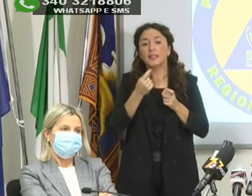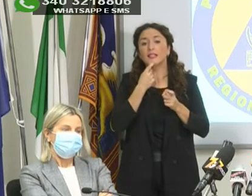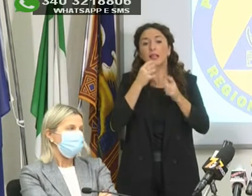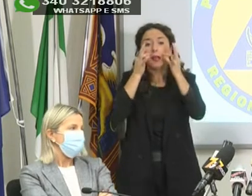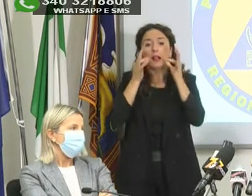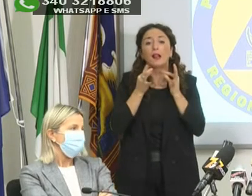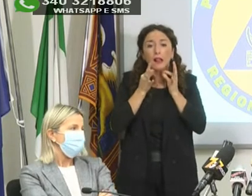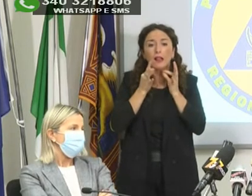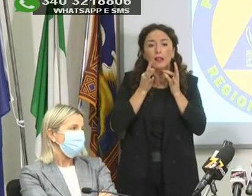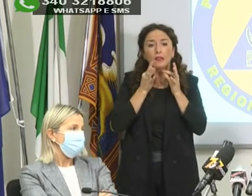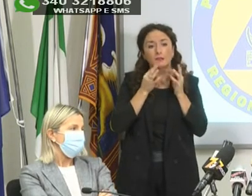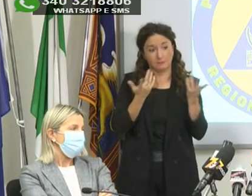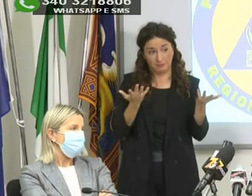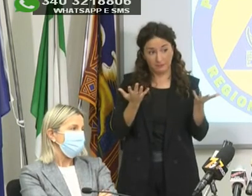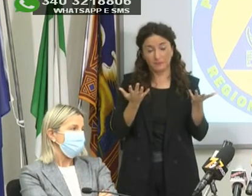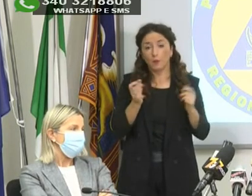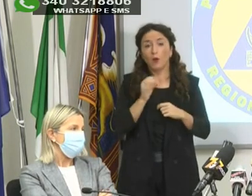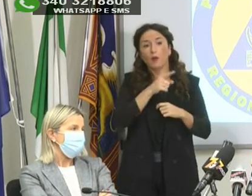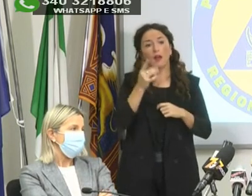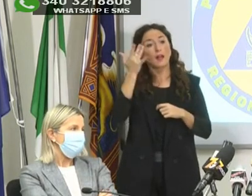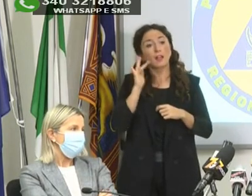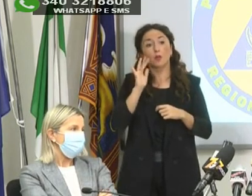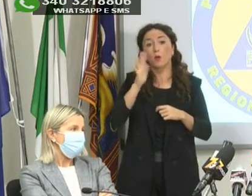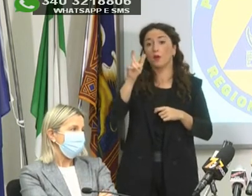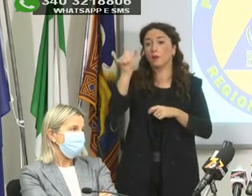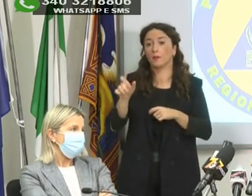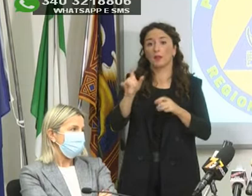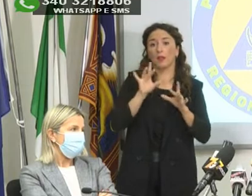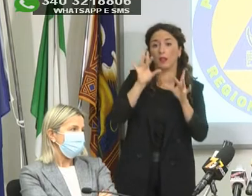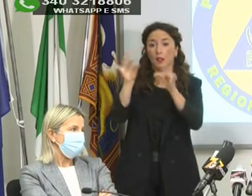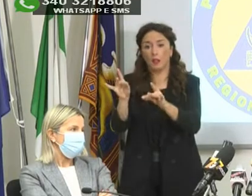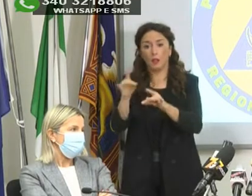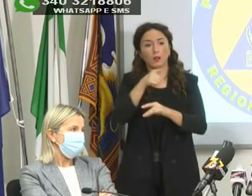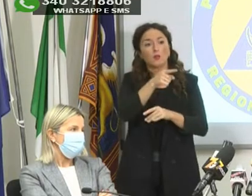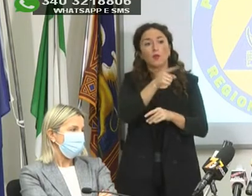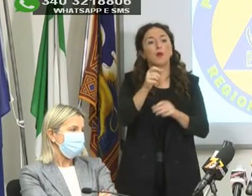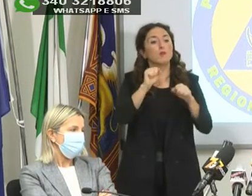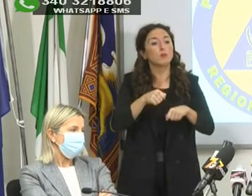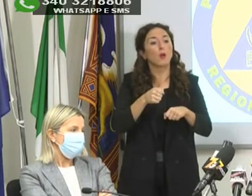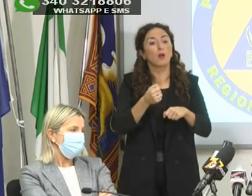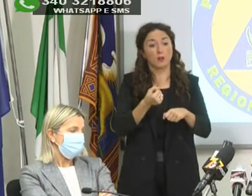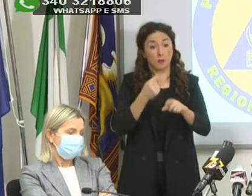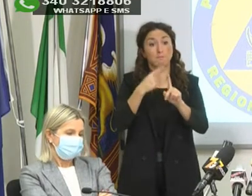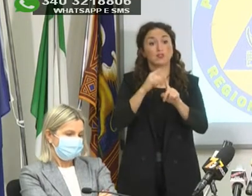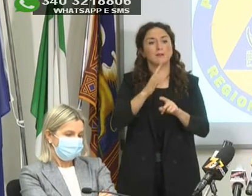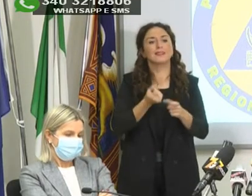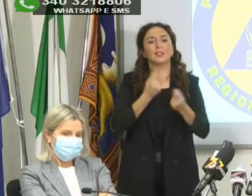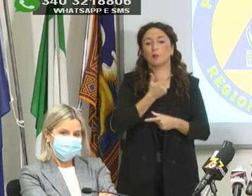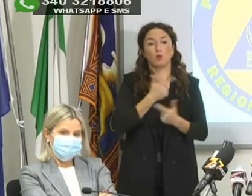così, o perché rischiate di infettare qualcuno, magari siete anche asintomatici,